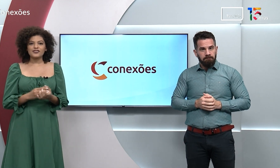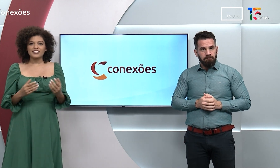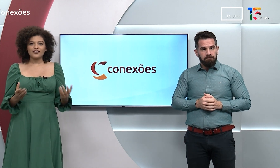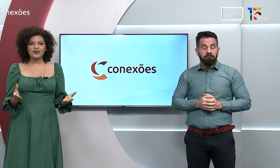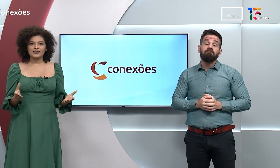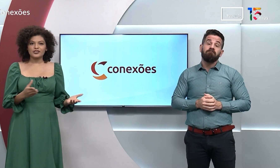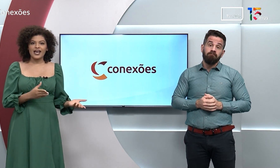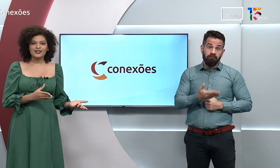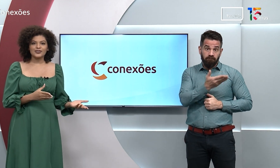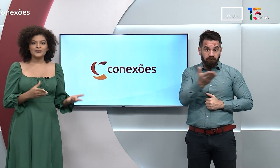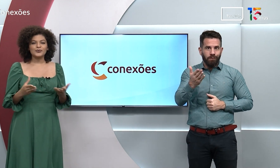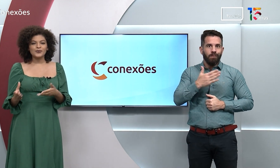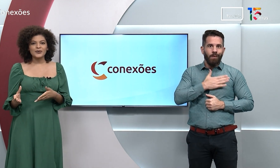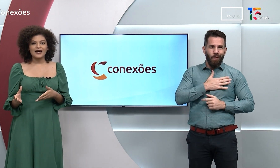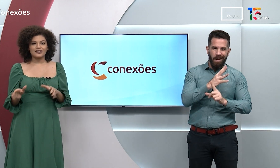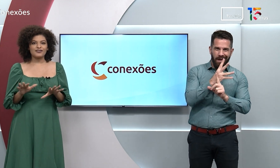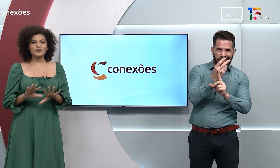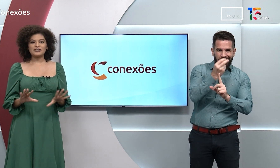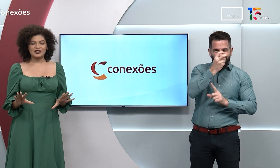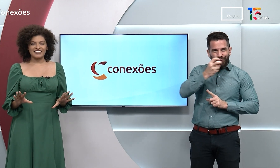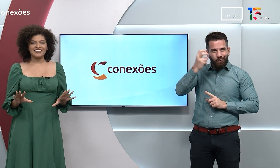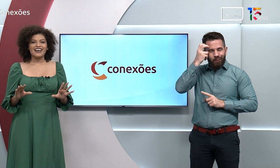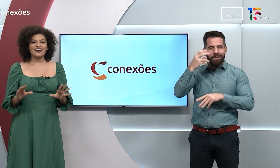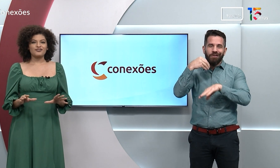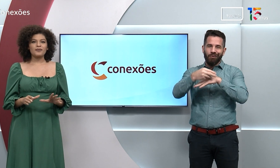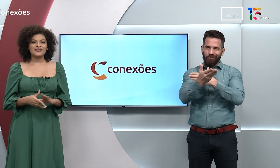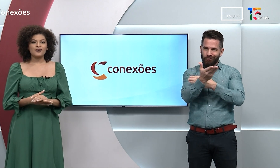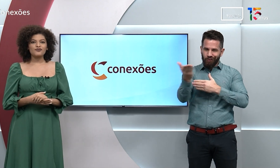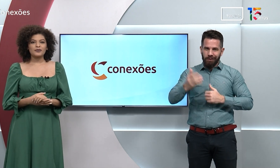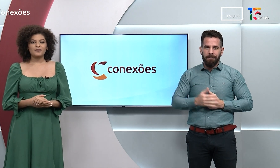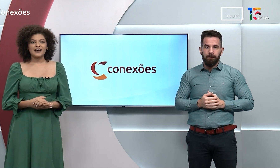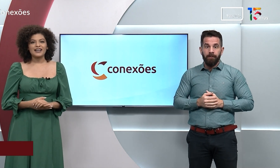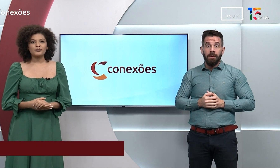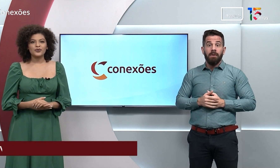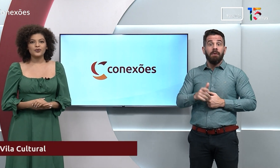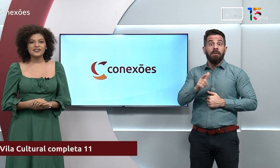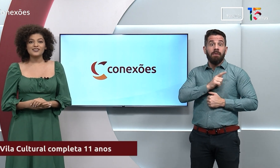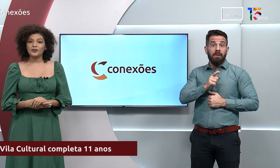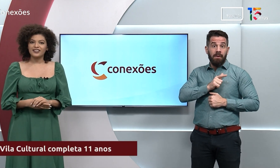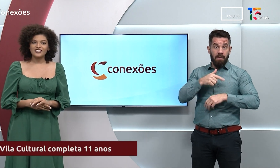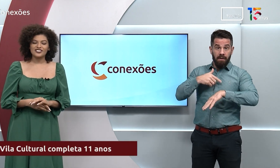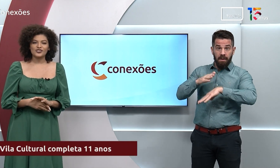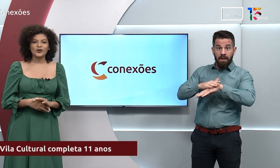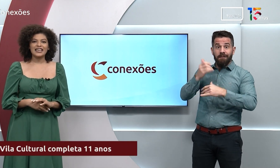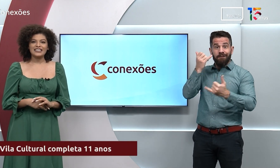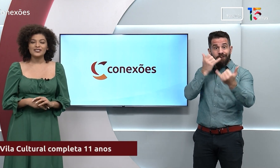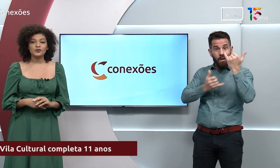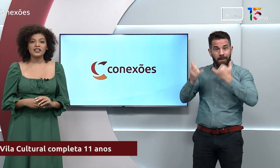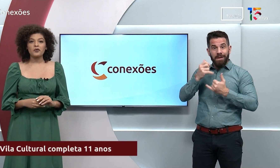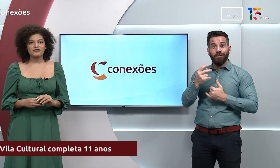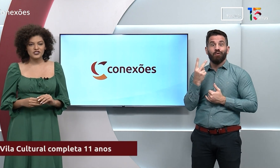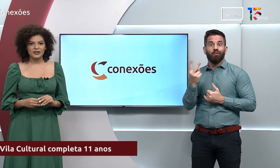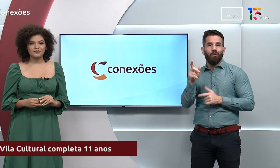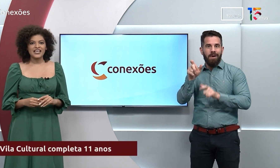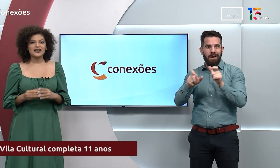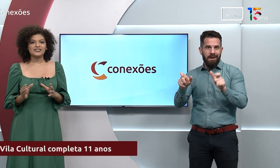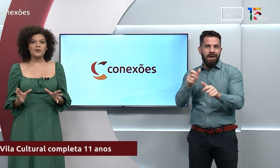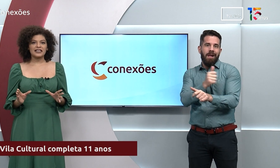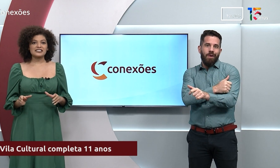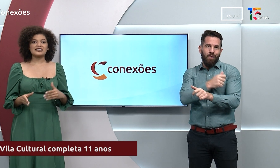conheceu o prazo de decomposição desses elementos, dessas substâncias eternas. As tentativas de